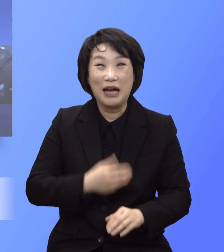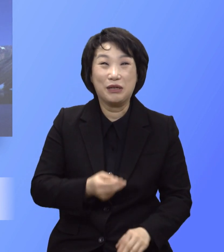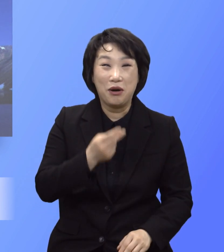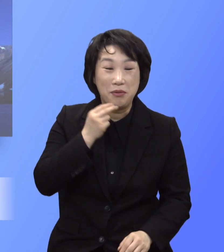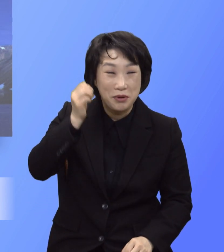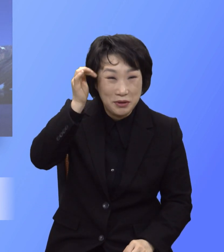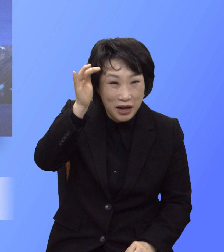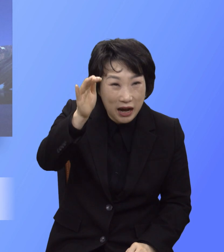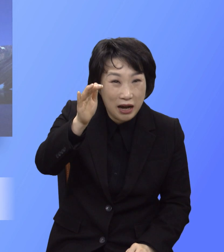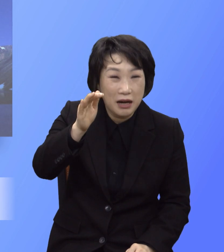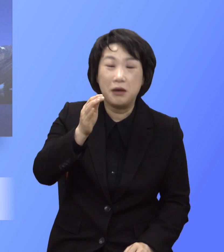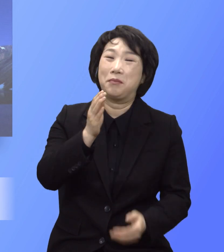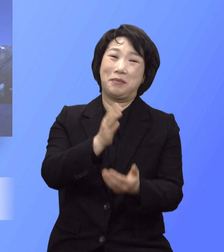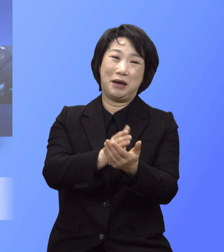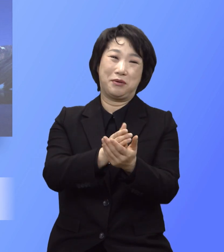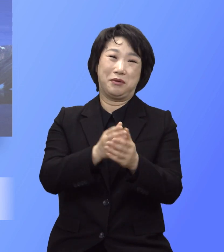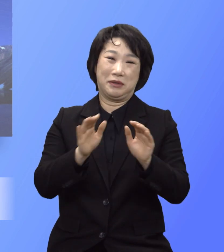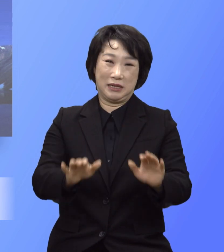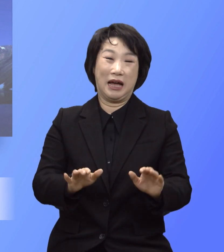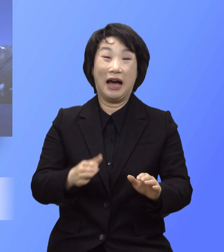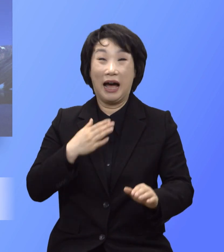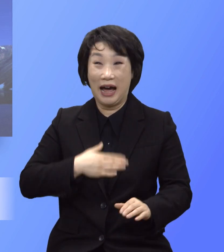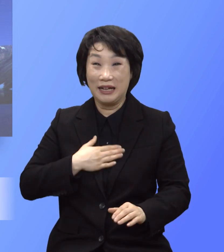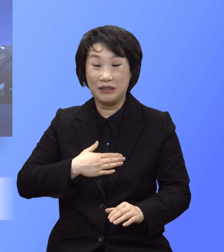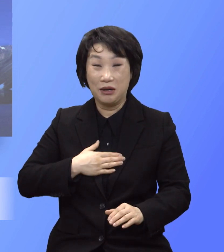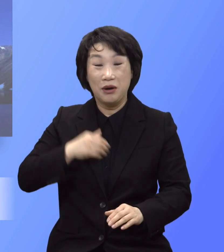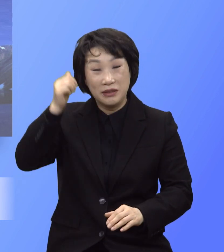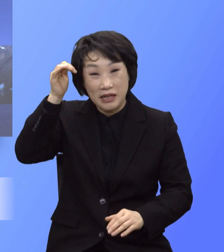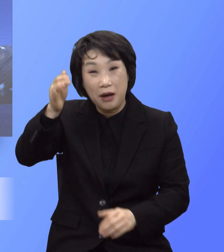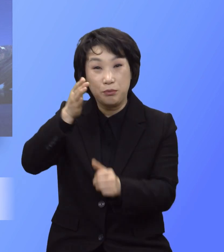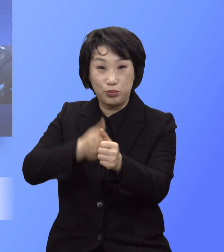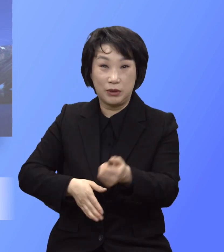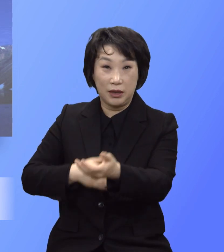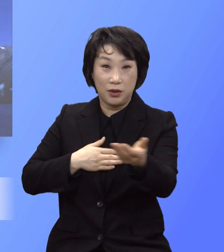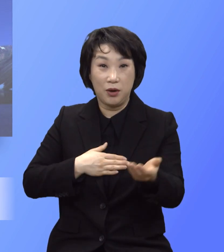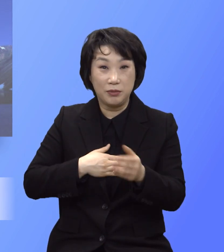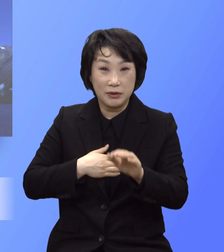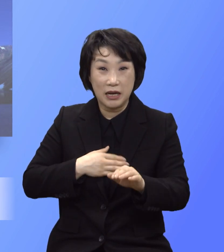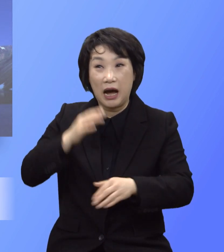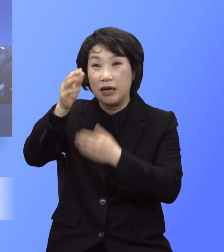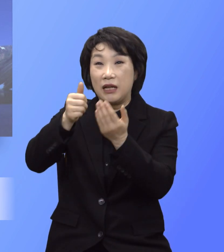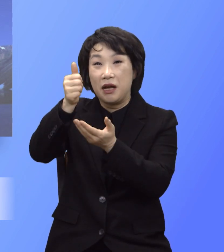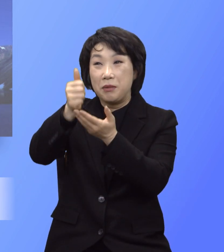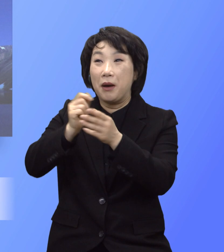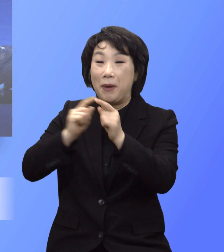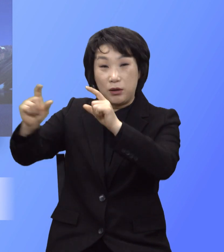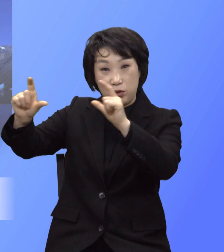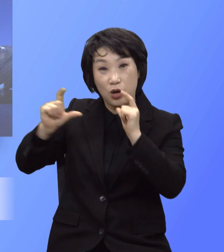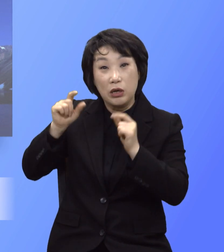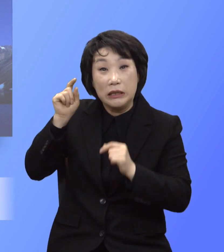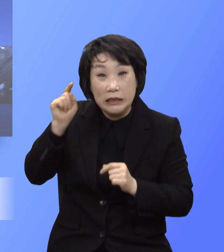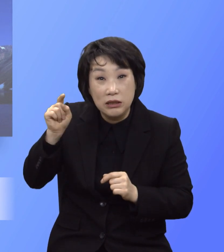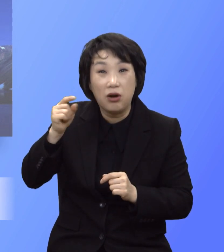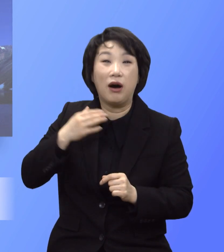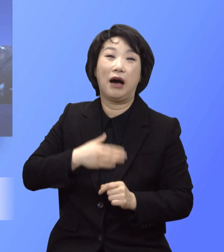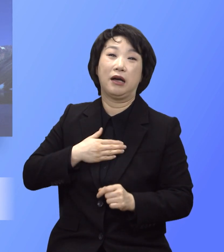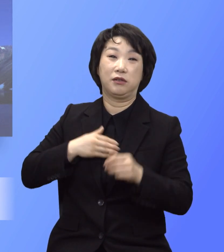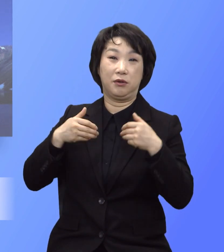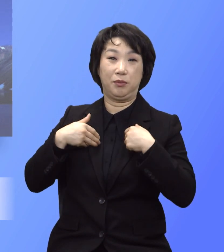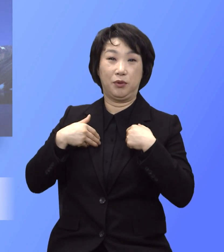바라기를 원치 말아야지. 아는 것을 바라대야. 하나님께서 말씀하신 그것을 알아야